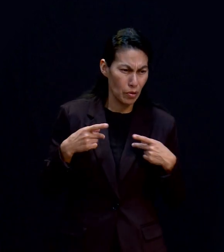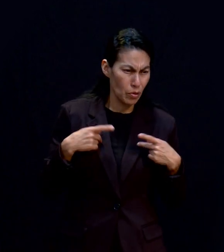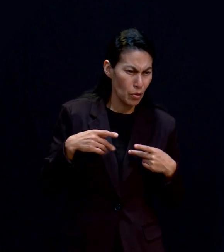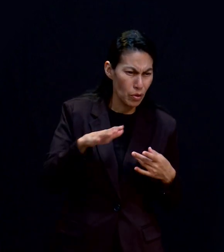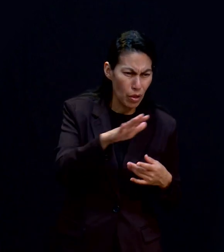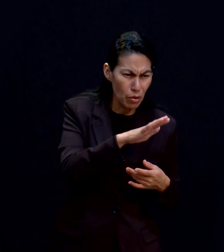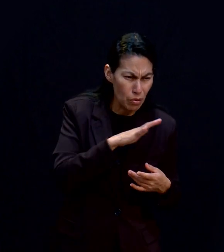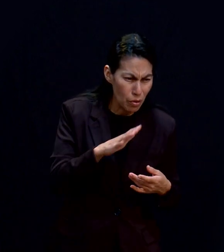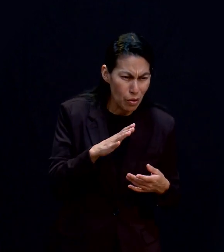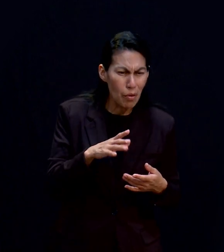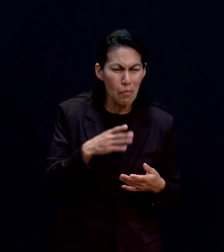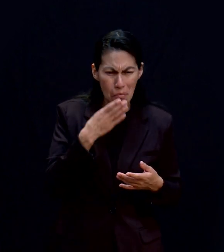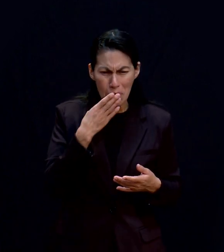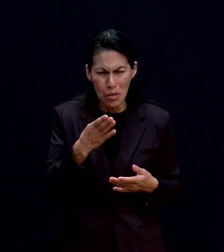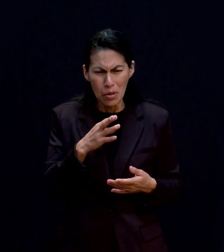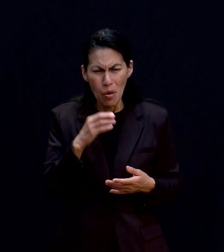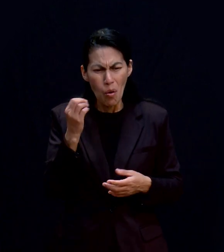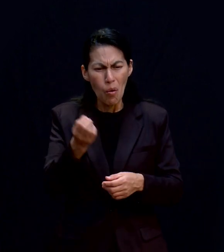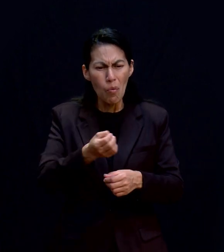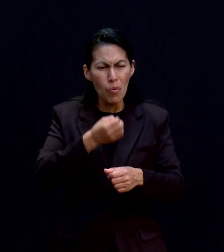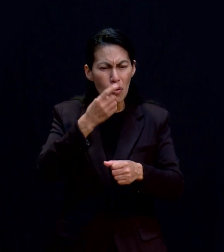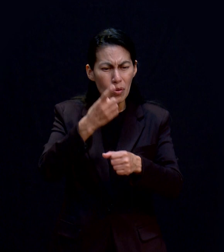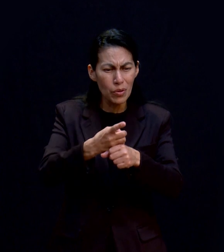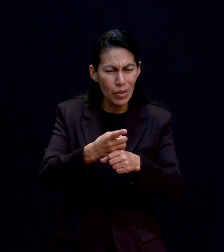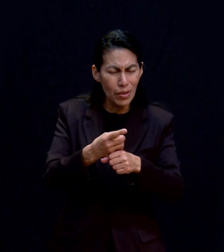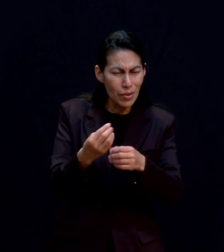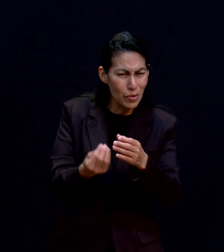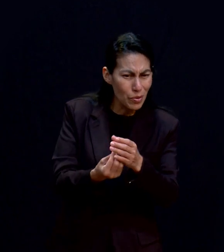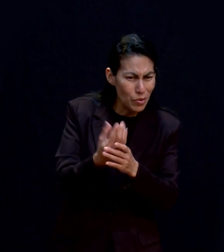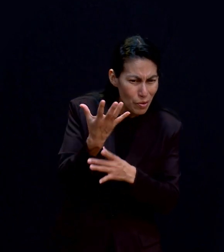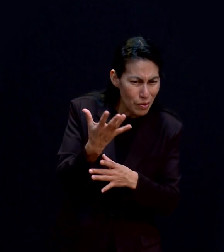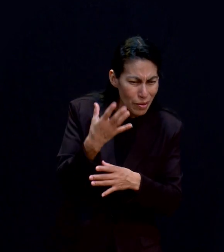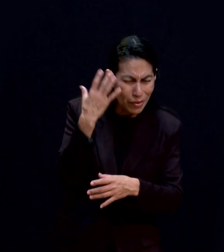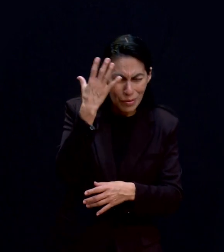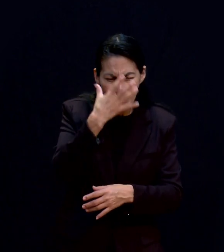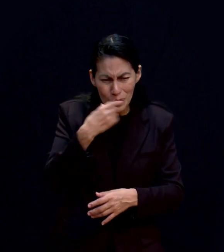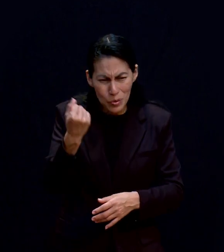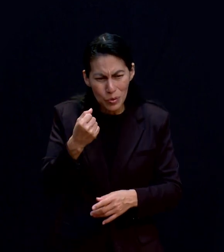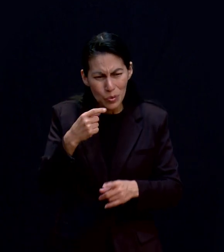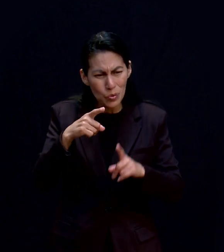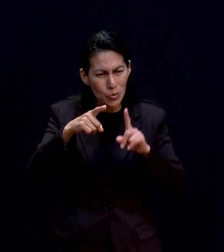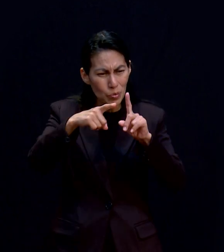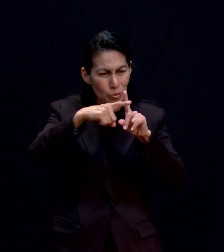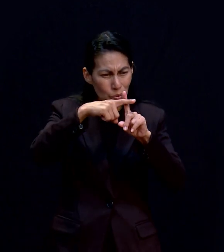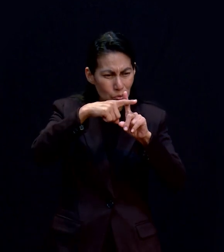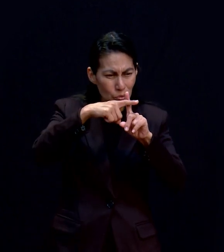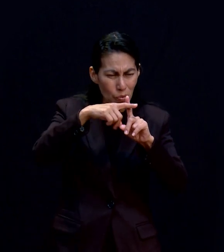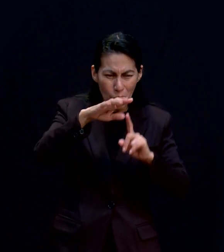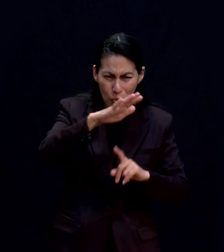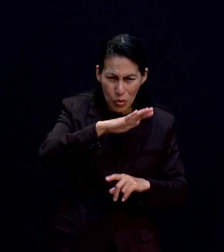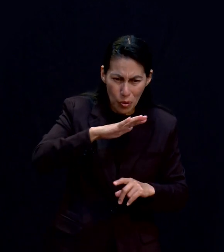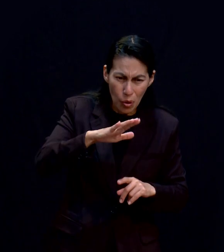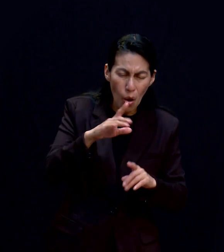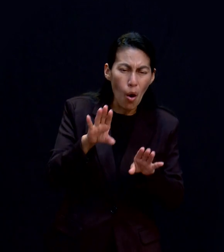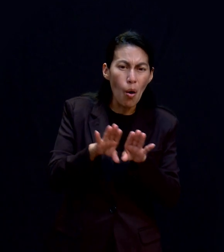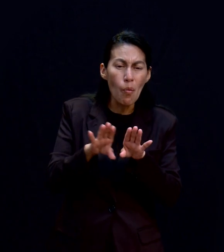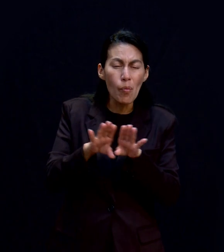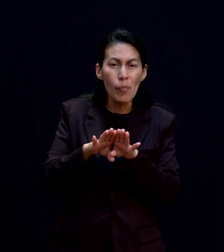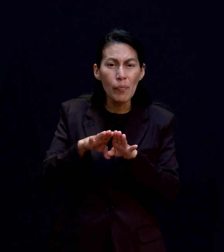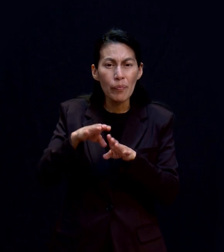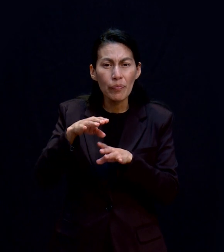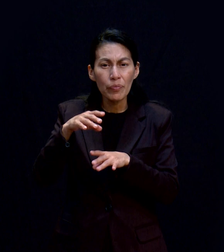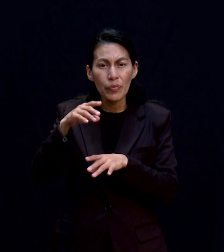hay nada que pese sino que todo lo ves como como debe de ser de manera positiva parte